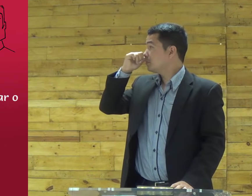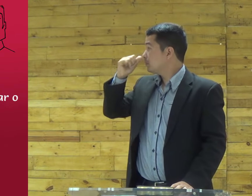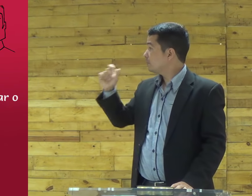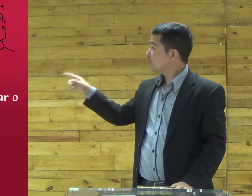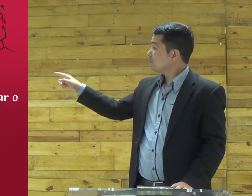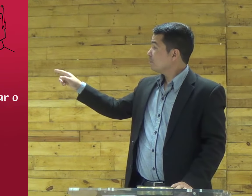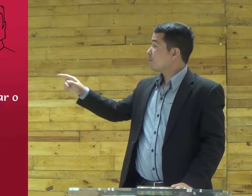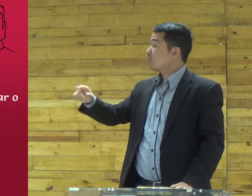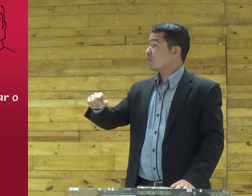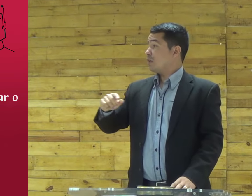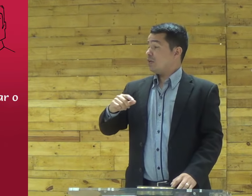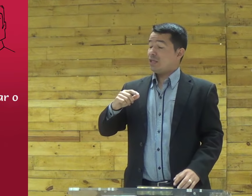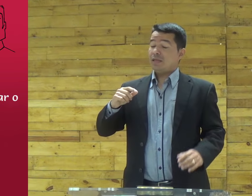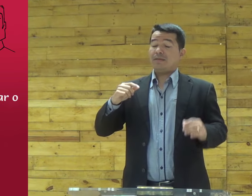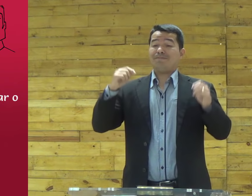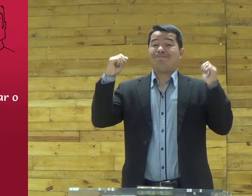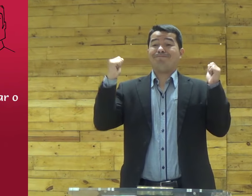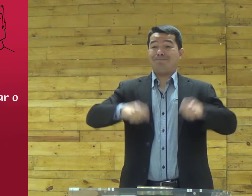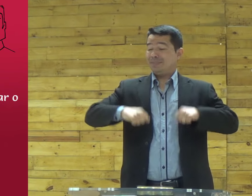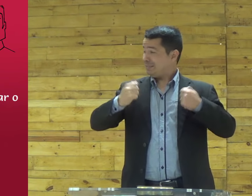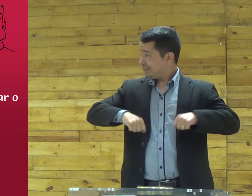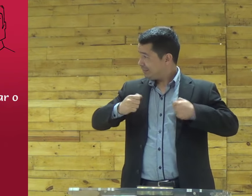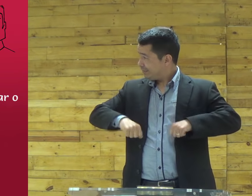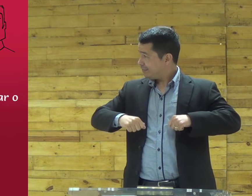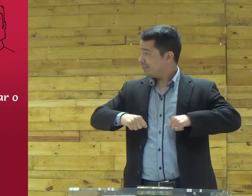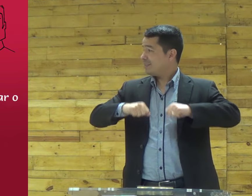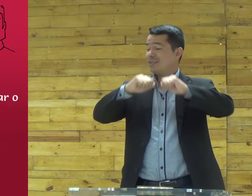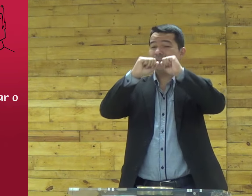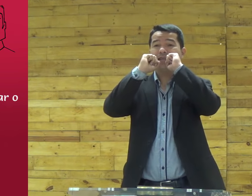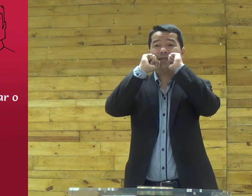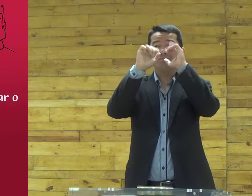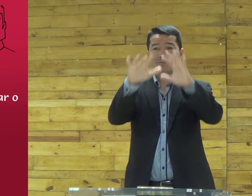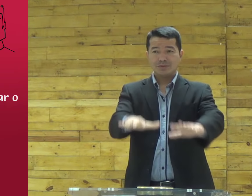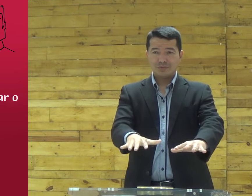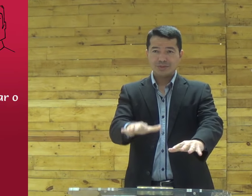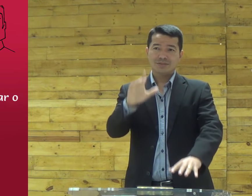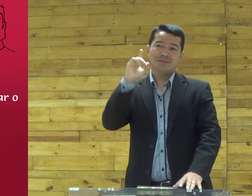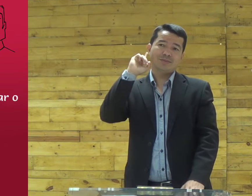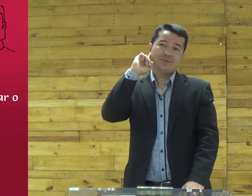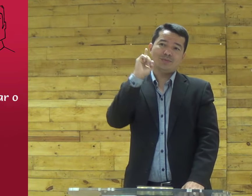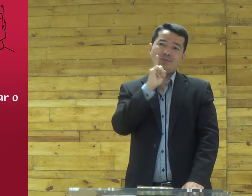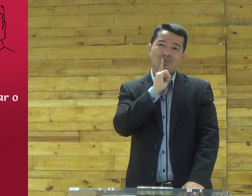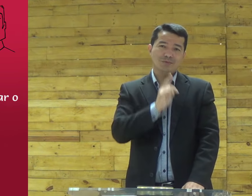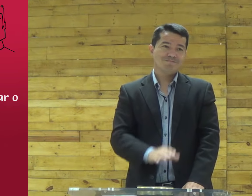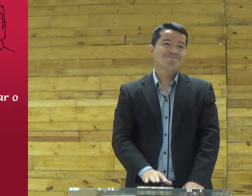aprender é que devemos abençoar o